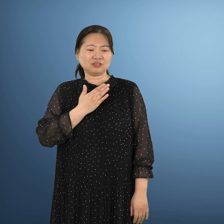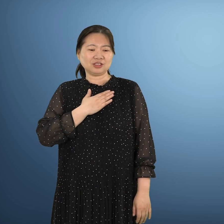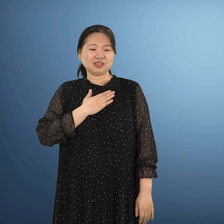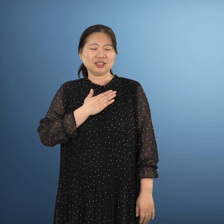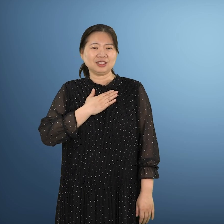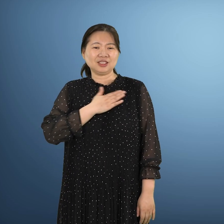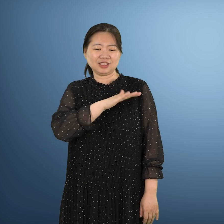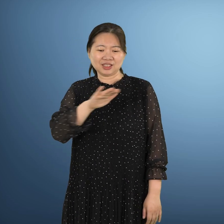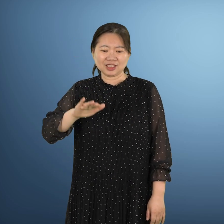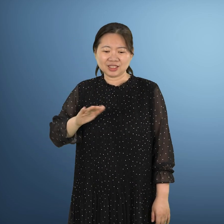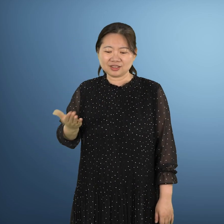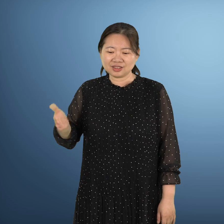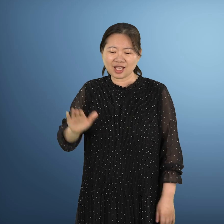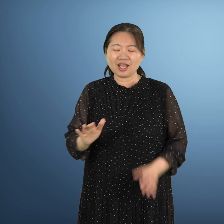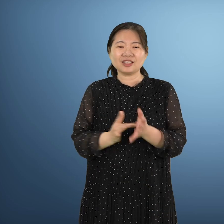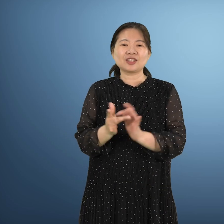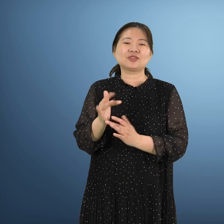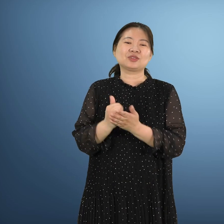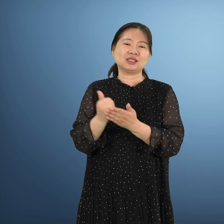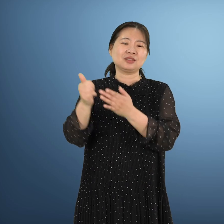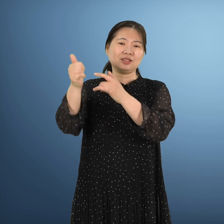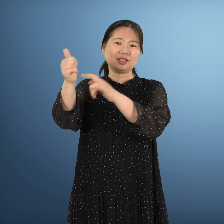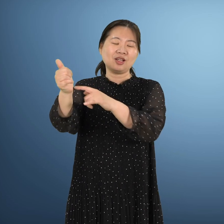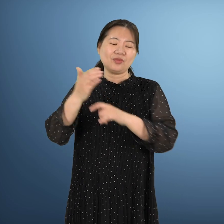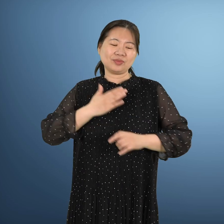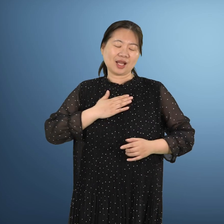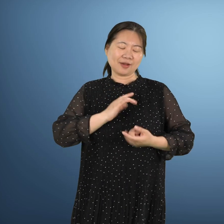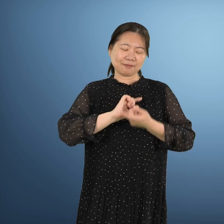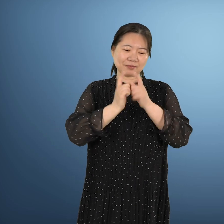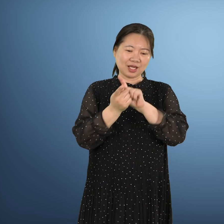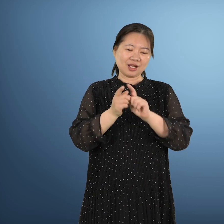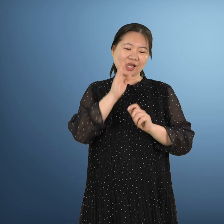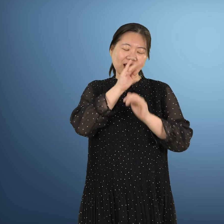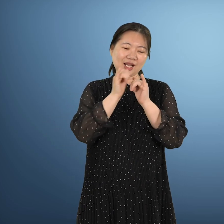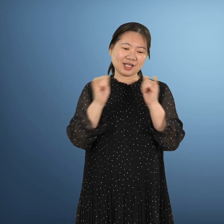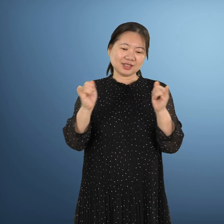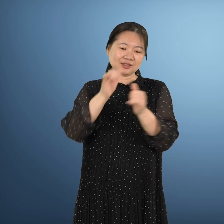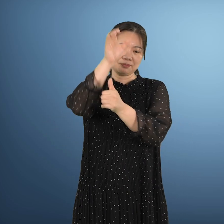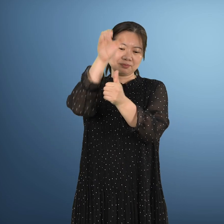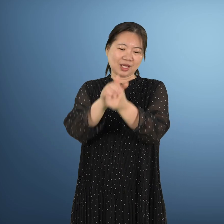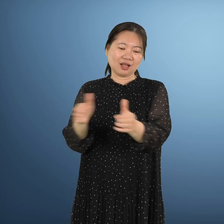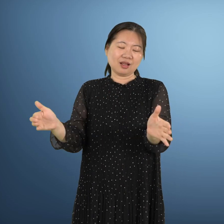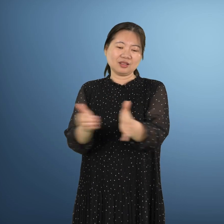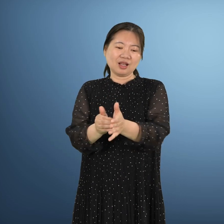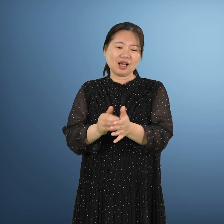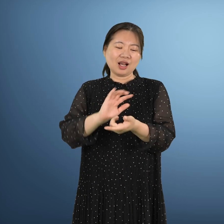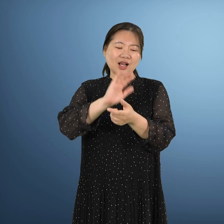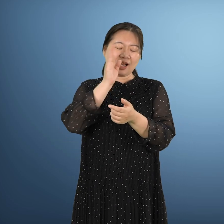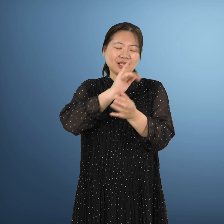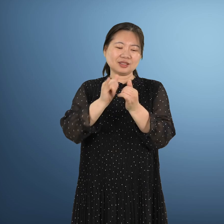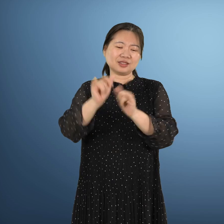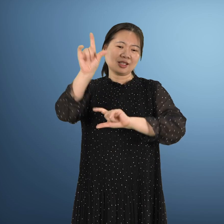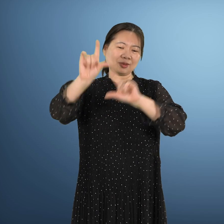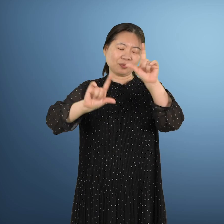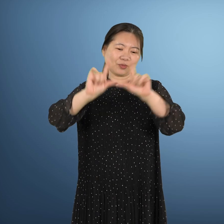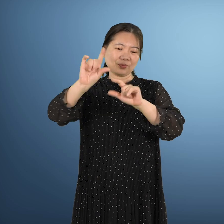그런데 예수 그리스도께서 나를 대신해 악인이 되어주시고 악인의 모습을